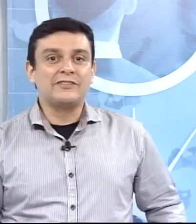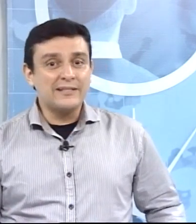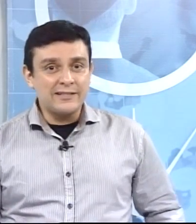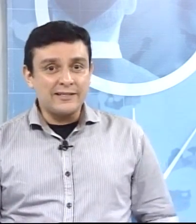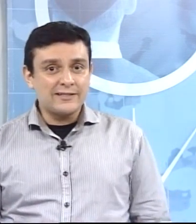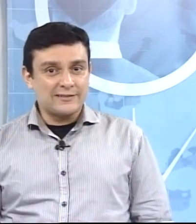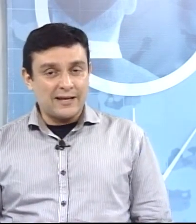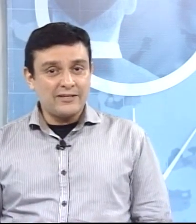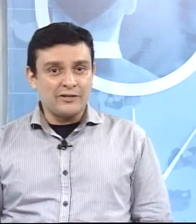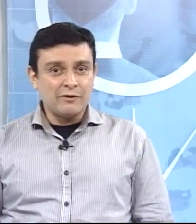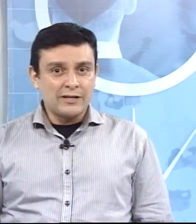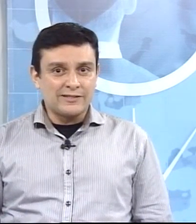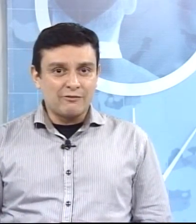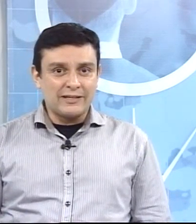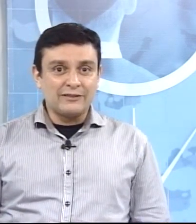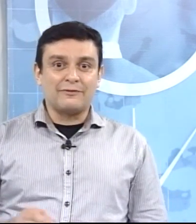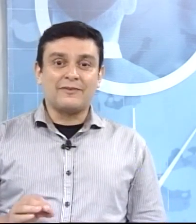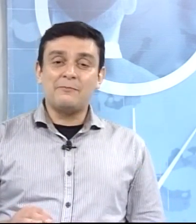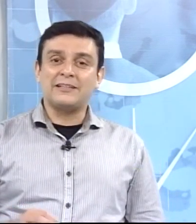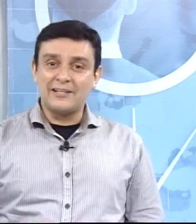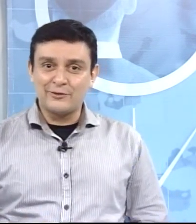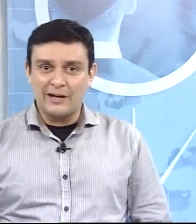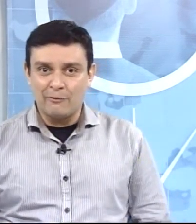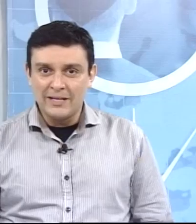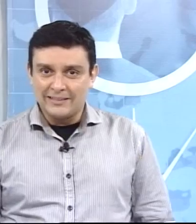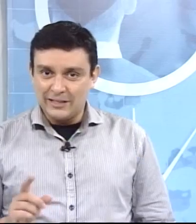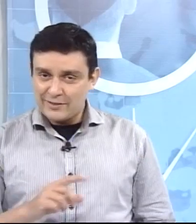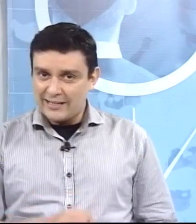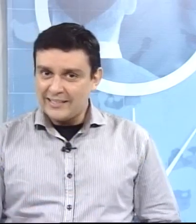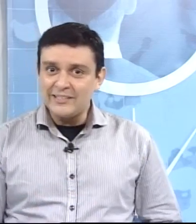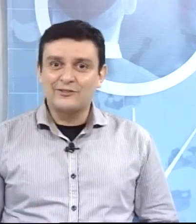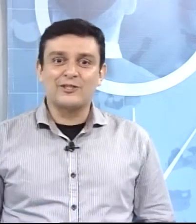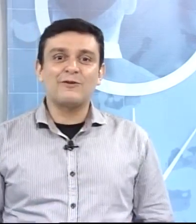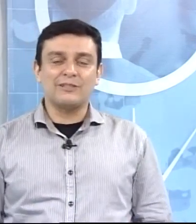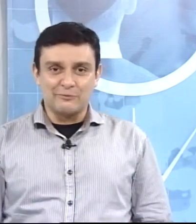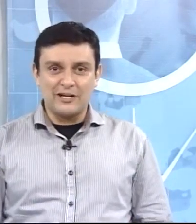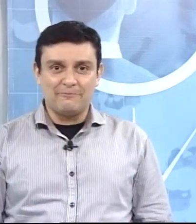desenhistas da região que estão ganhando fama nacional. Não saia daí, nós voltamos já.